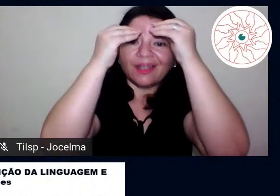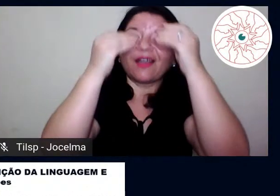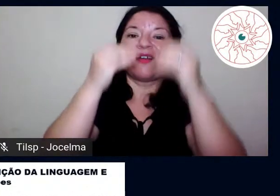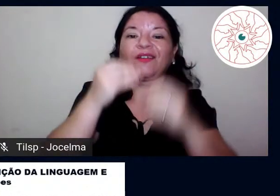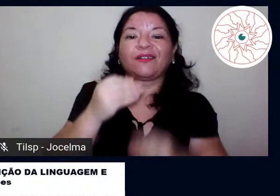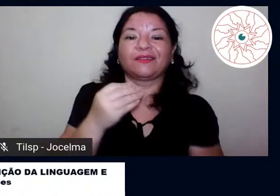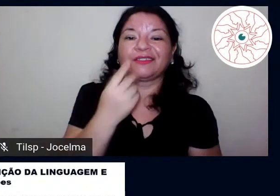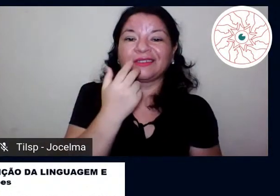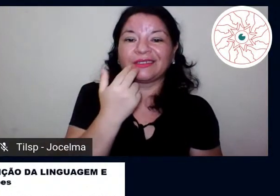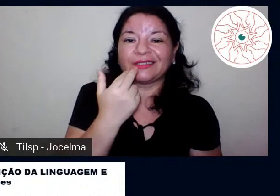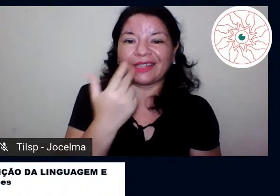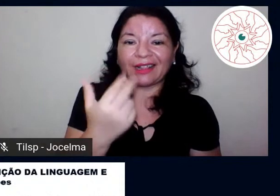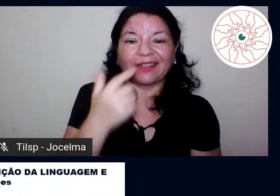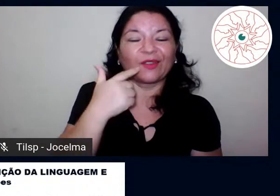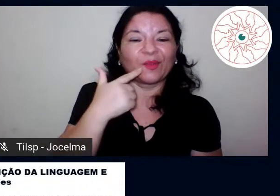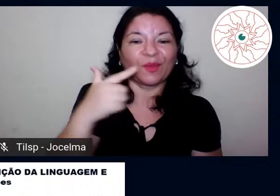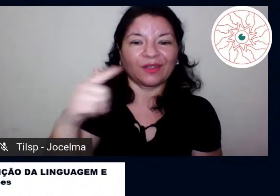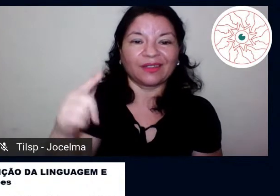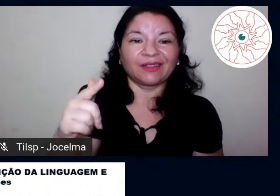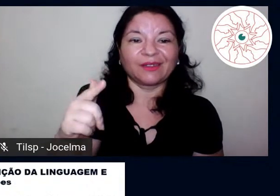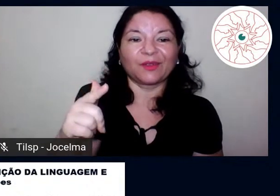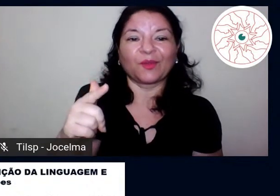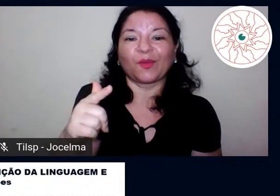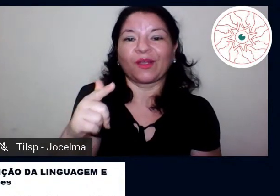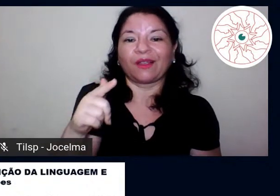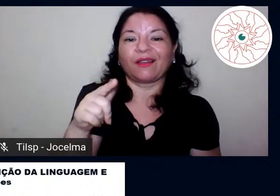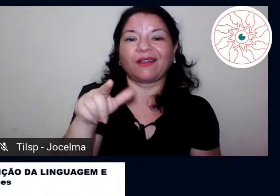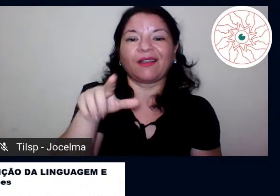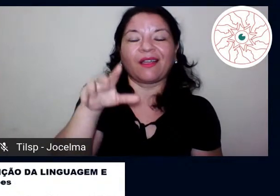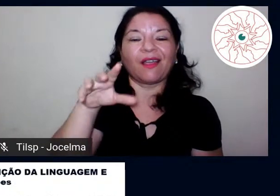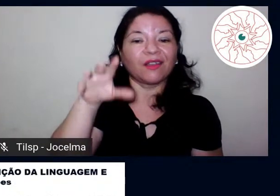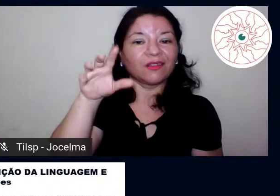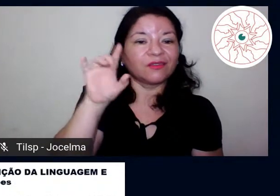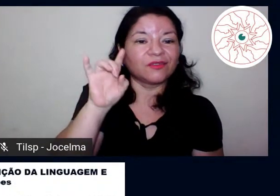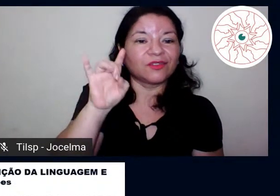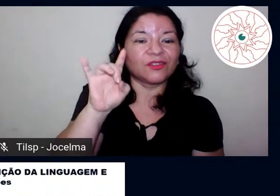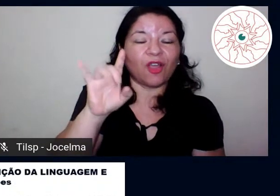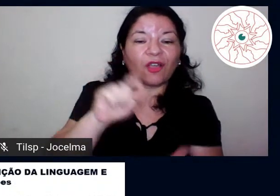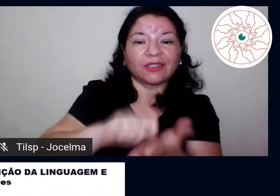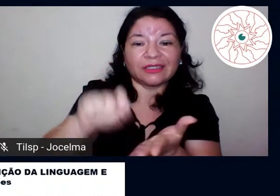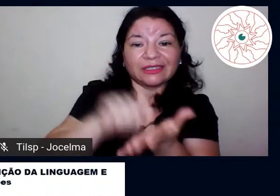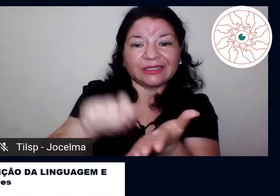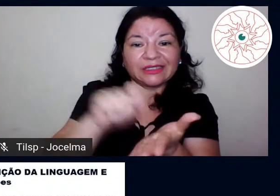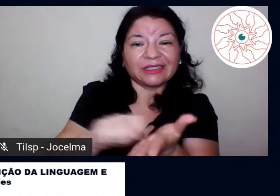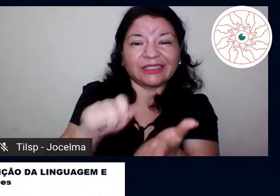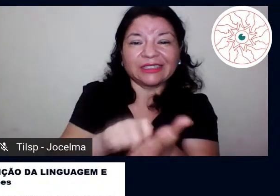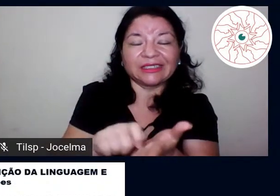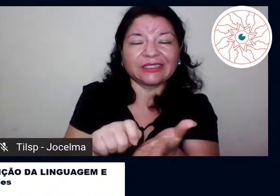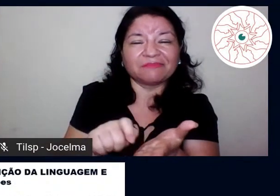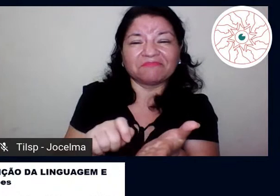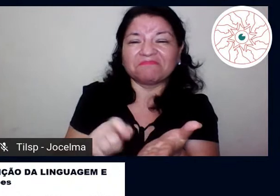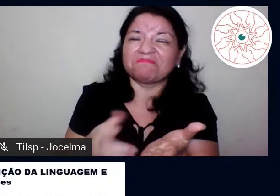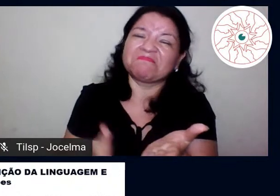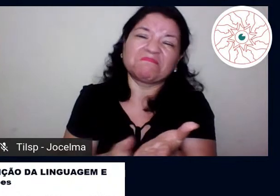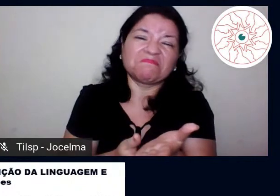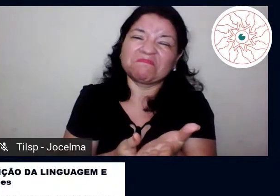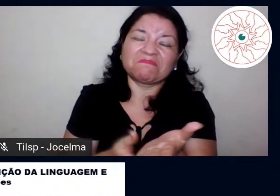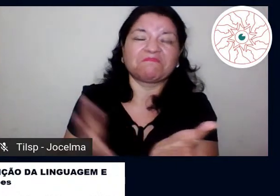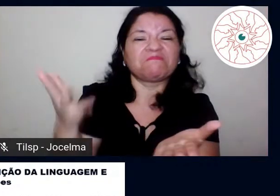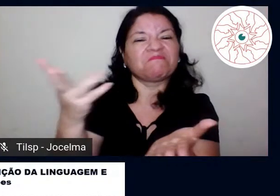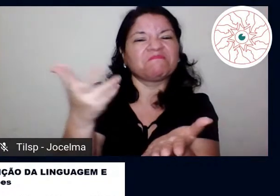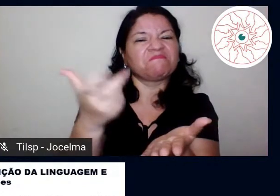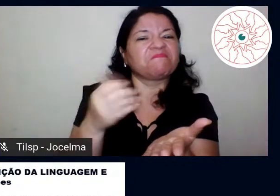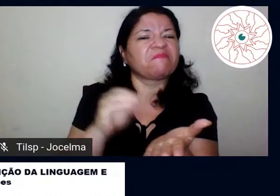eh, de sinais e uma língua oral somente de modalidade escrita. é um bilinguismo excepcional e é preciso